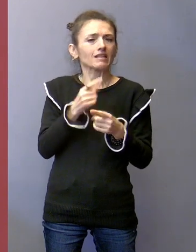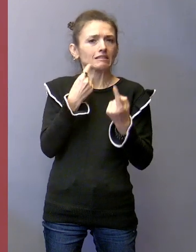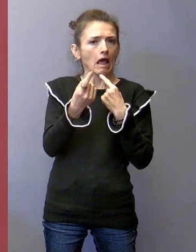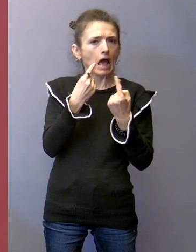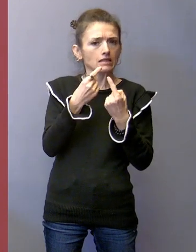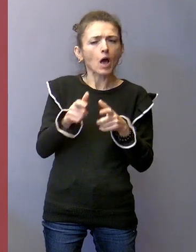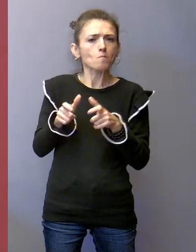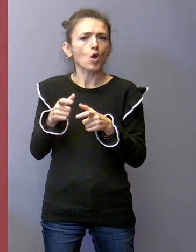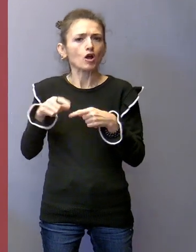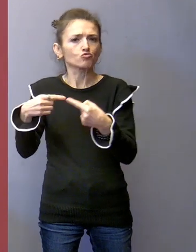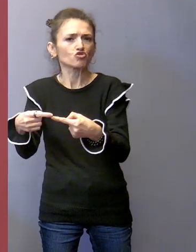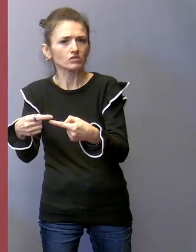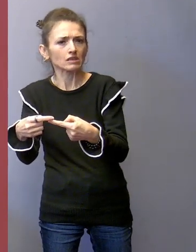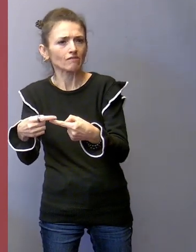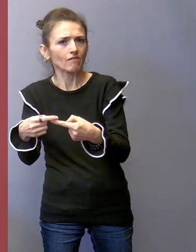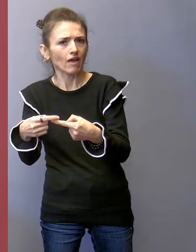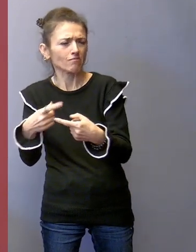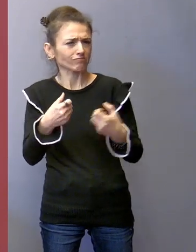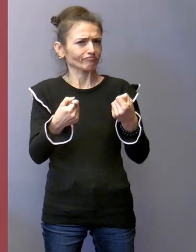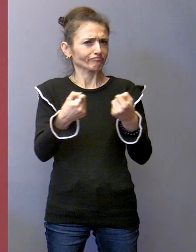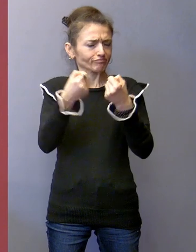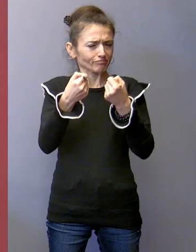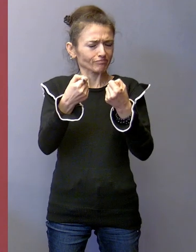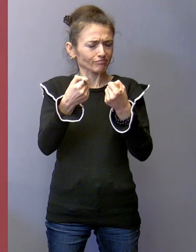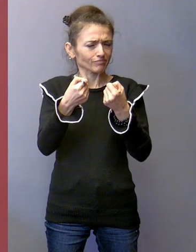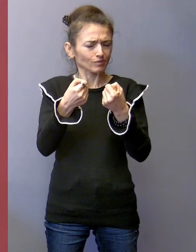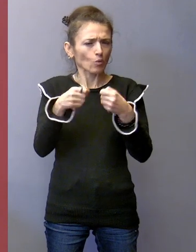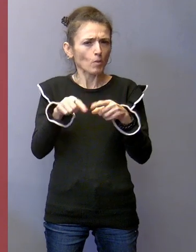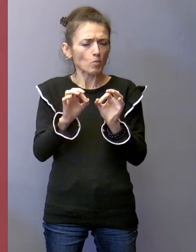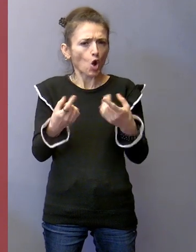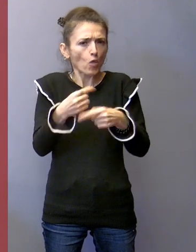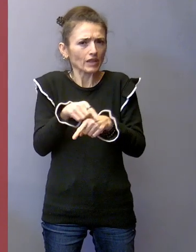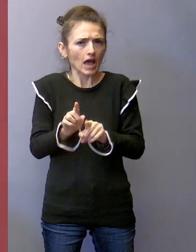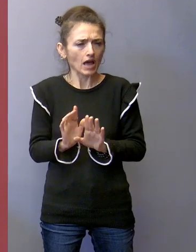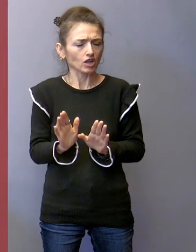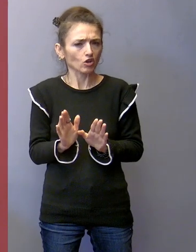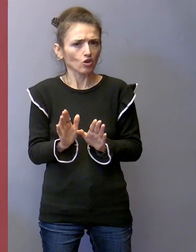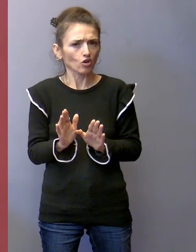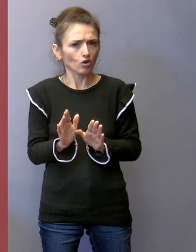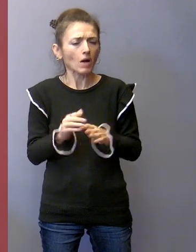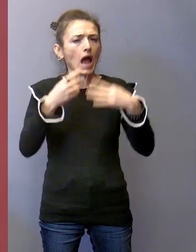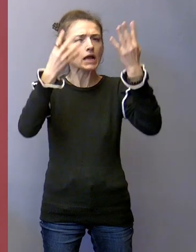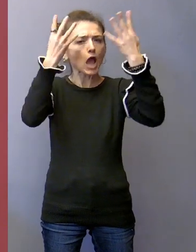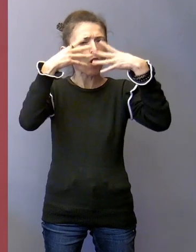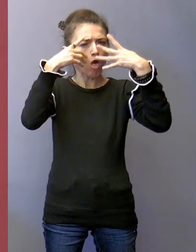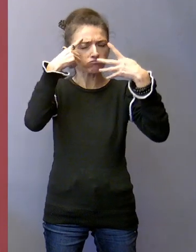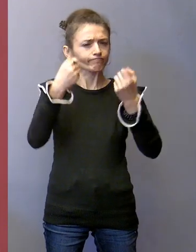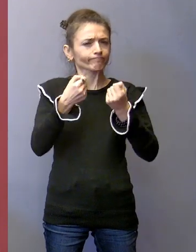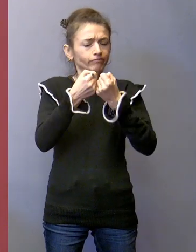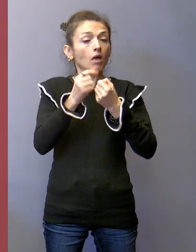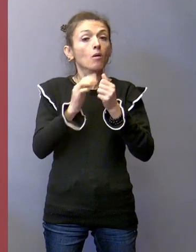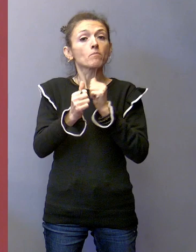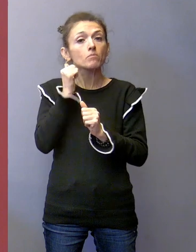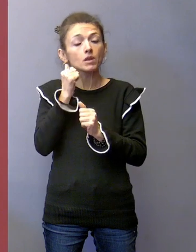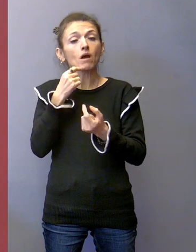poi viceversa Mentre qui si fa l'esatto opposto è un controsenso logico ancora prima che giuridico Nel senso che si tratta prima il rinvio Ok